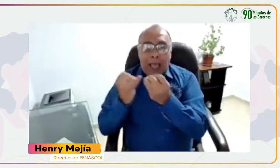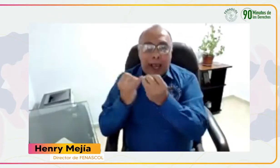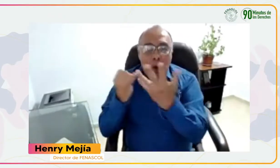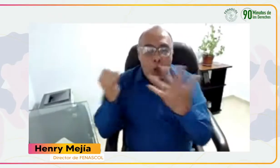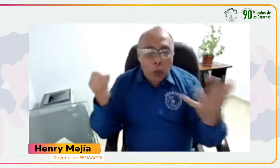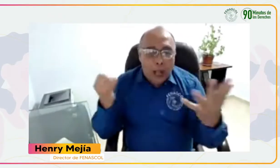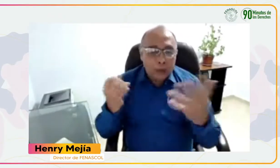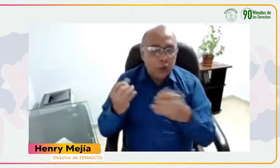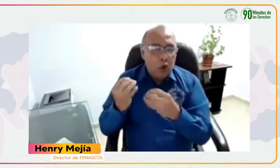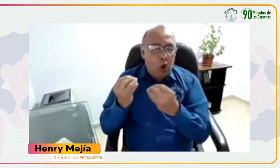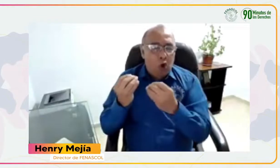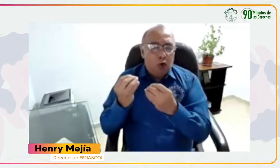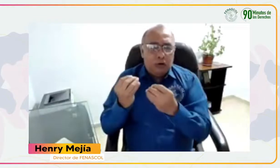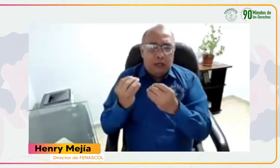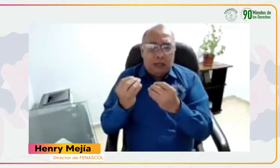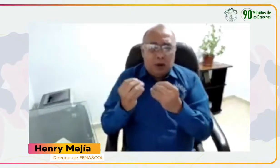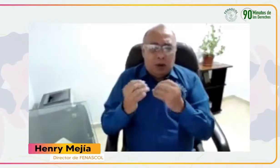sociales, periodistas, etnoeducadoras,